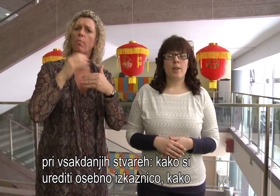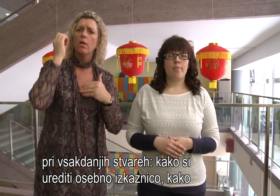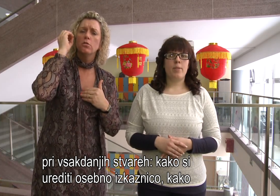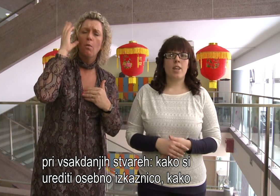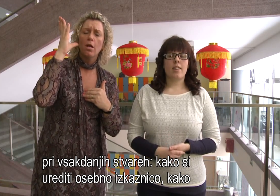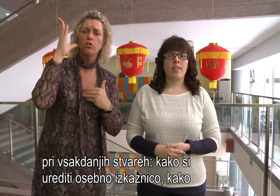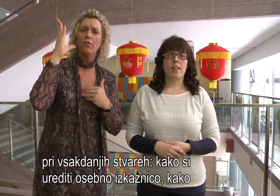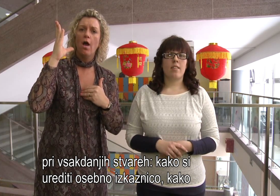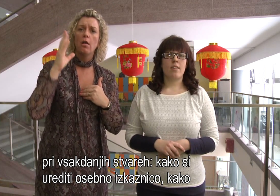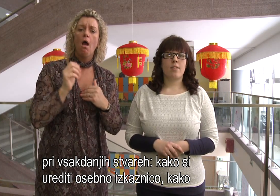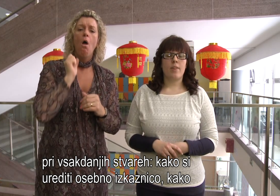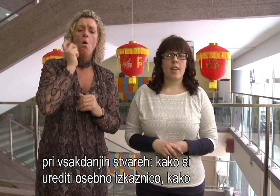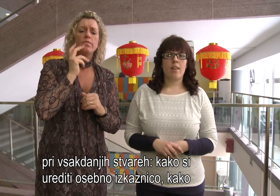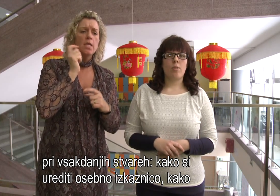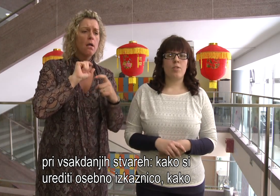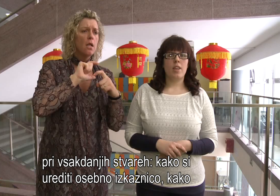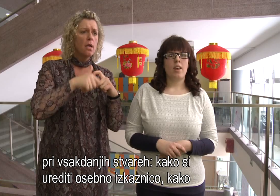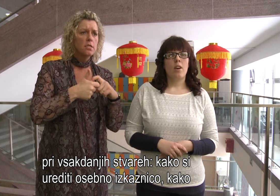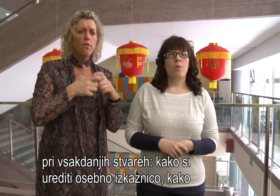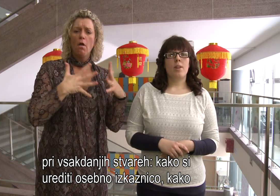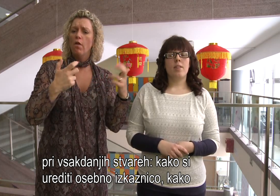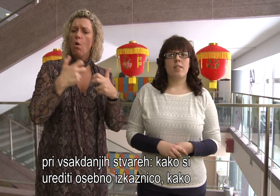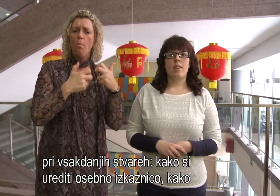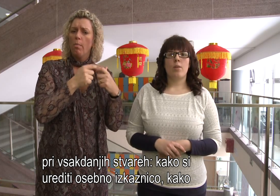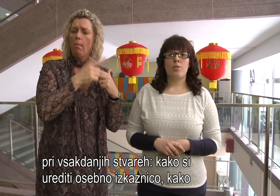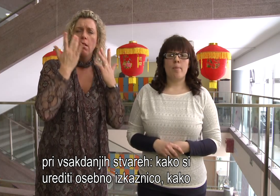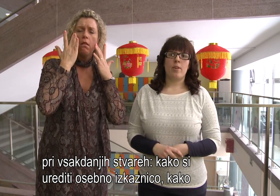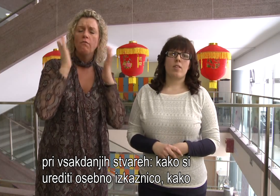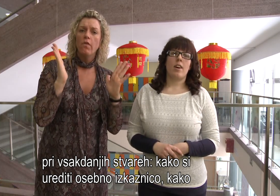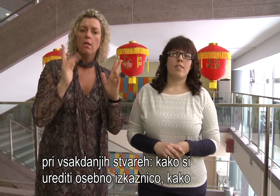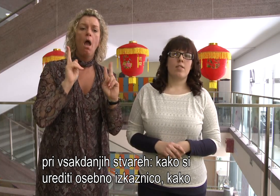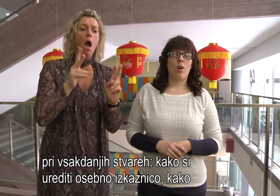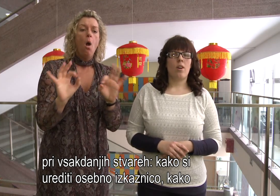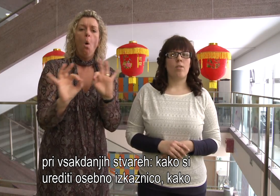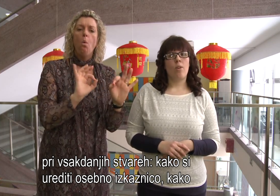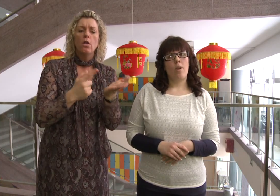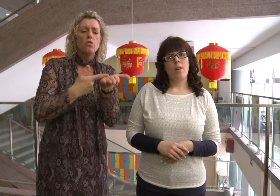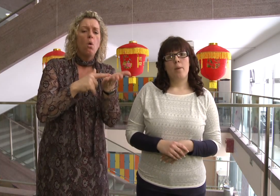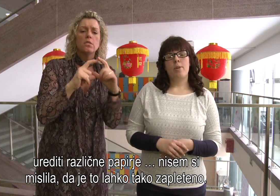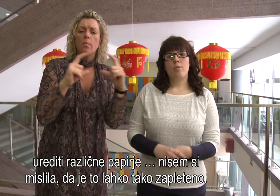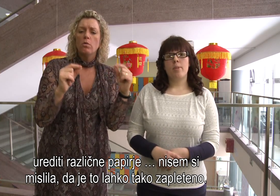pri vsakdanjih stvareh, kako si urediti osebno izkaznico, kako